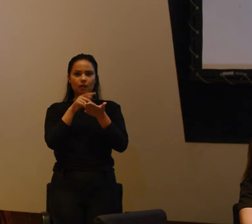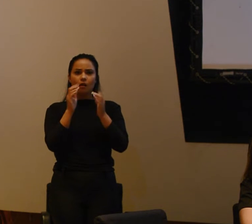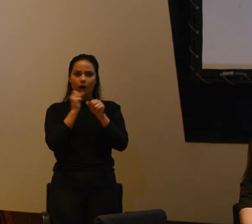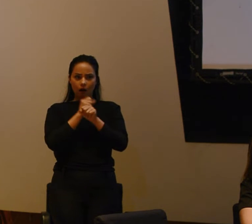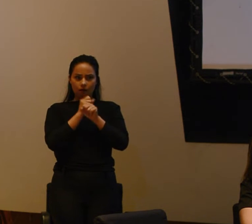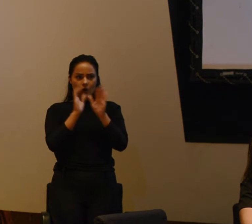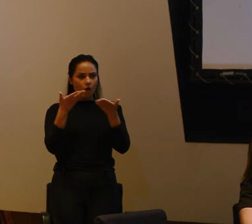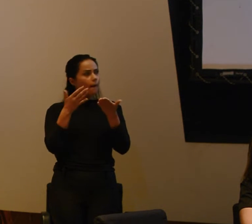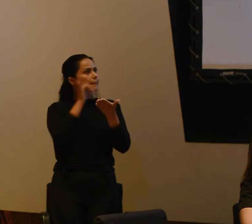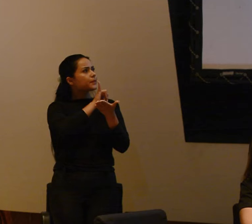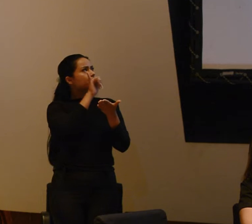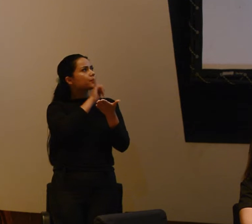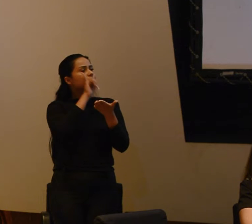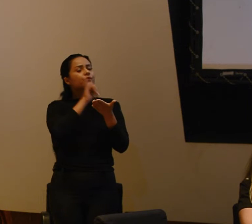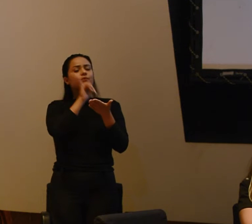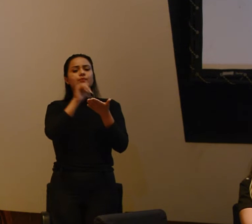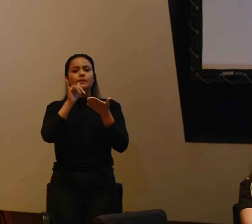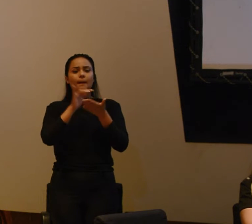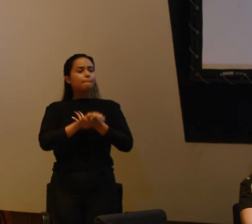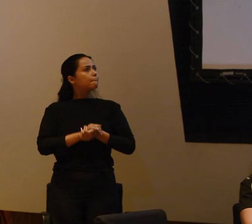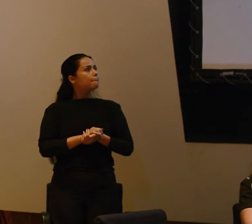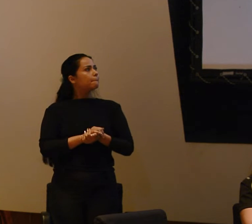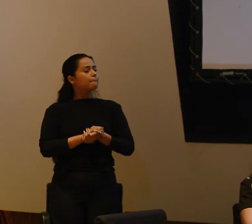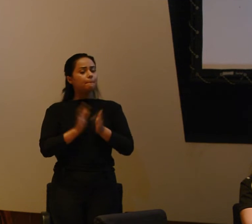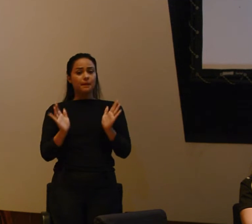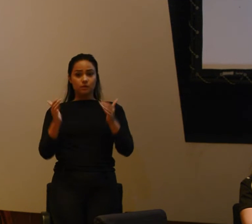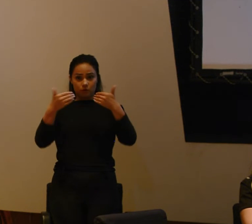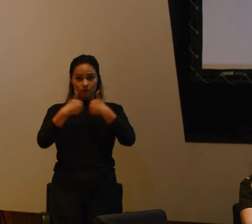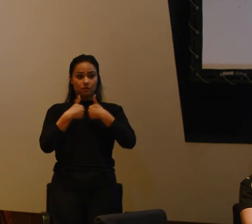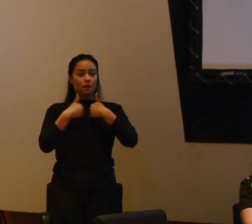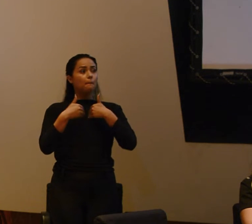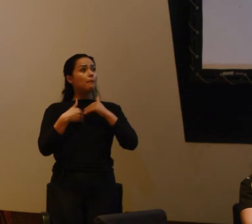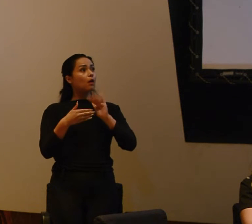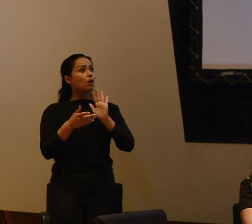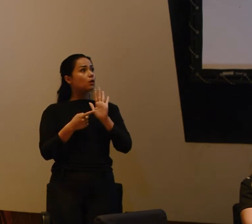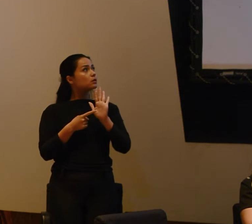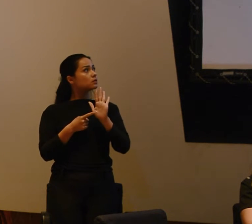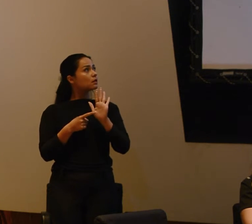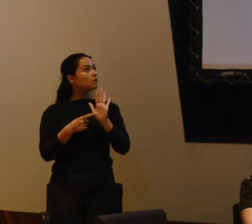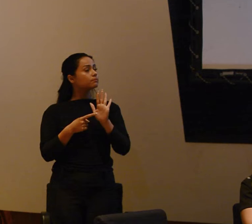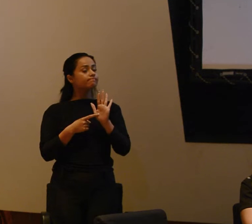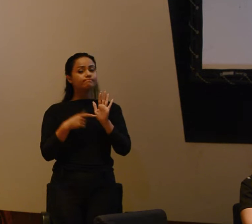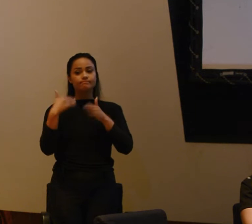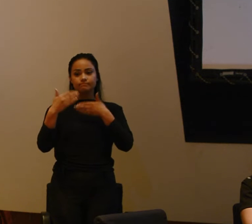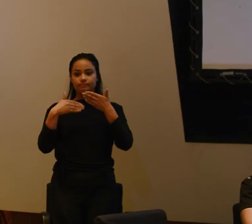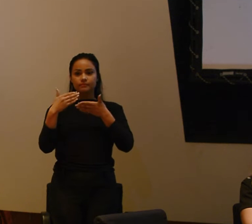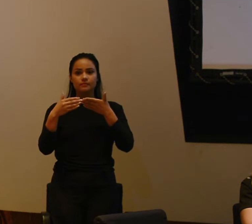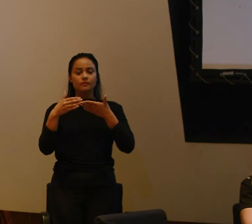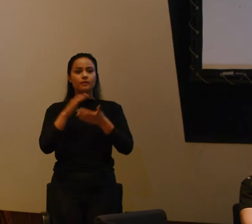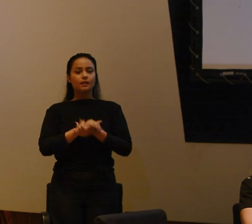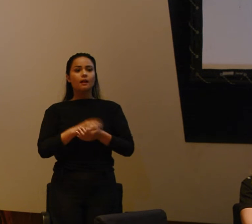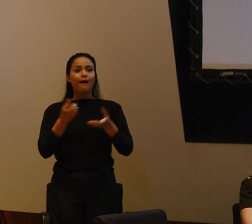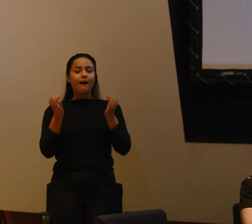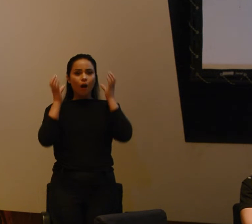ano, com alguns dados que os pacientes com transtorno do espectro autista, eles apresentam durante a audiometria,